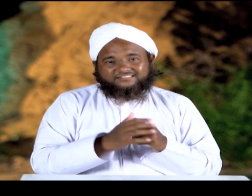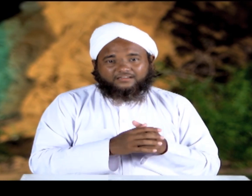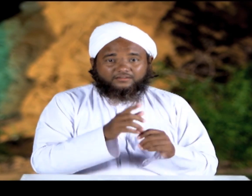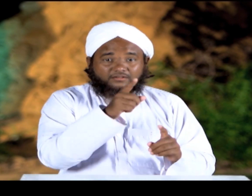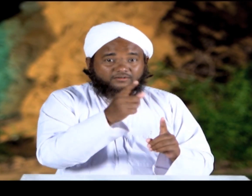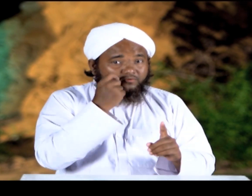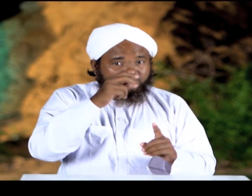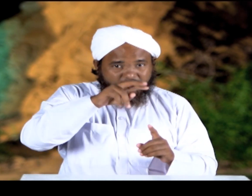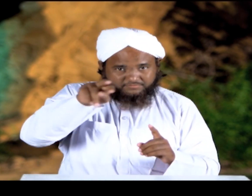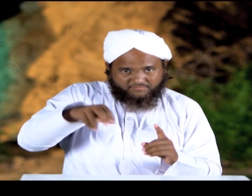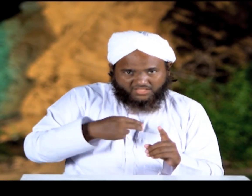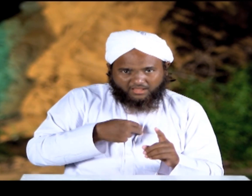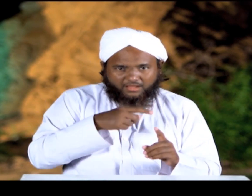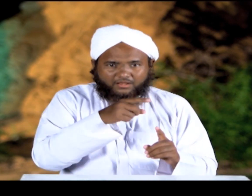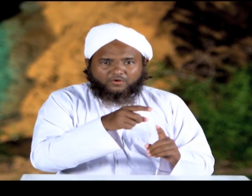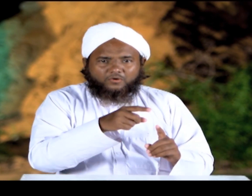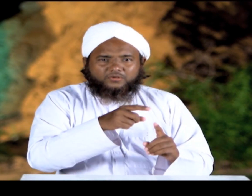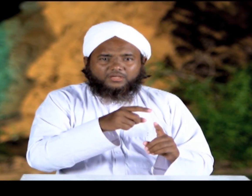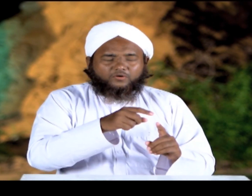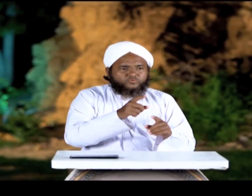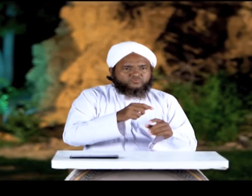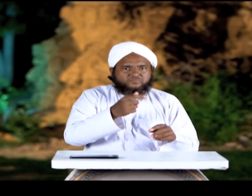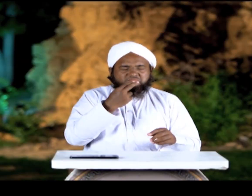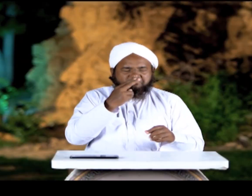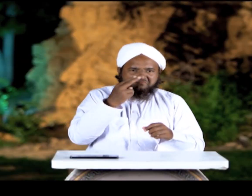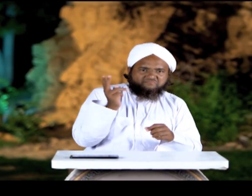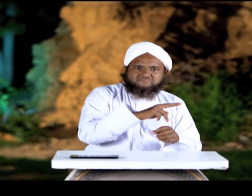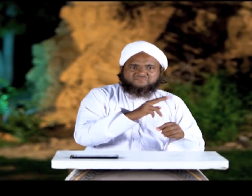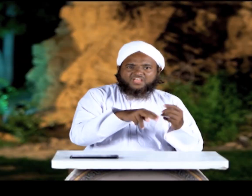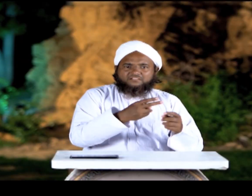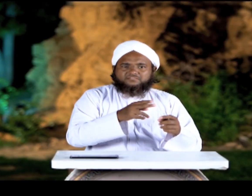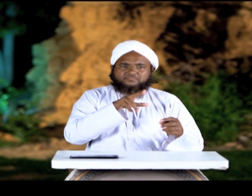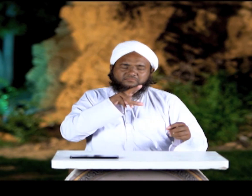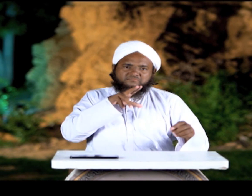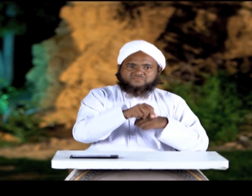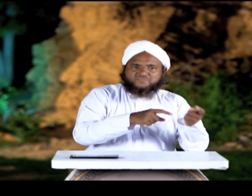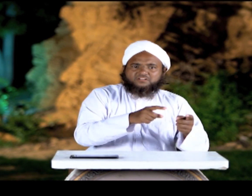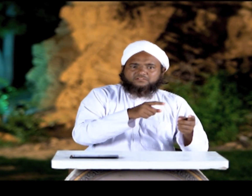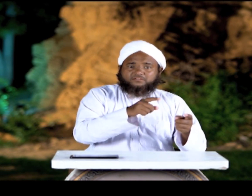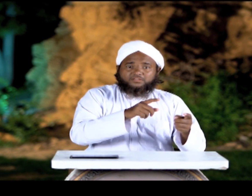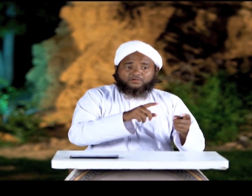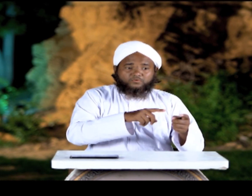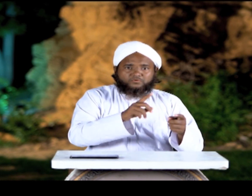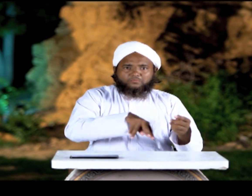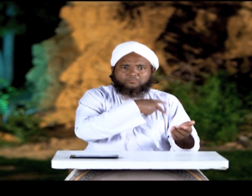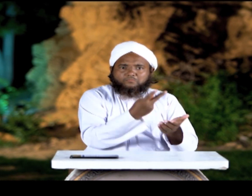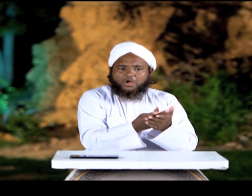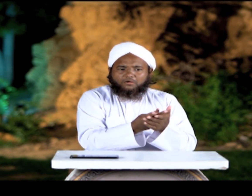دی۔ واپسی میں وہ پانی میں ڈوب کر فوت ہو گیا۔ جب اسے دفن کر چکے تو اسی رات اس نیک شخص نے خواب دیکھا کہ اس کا مرحوم